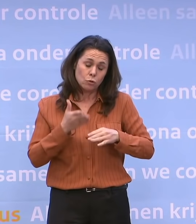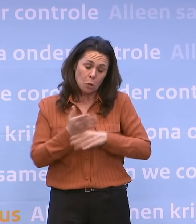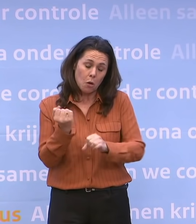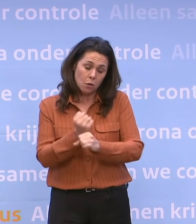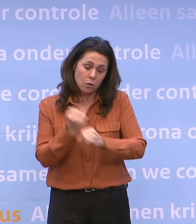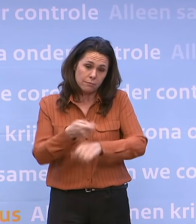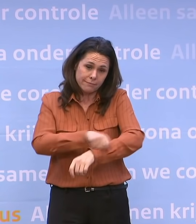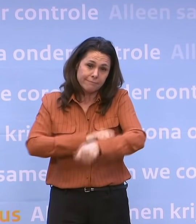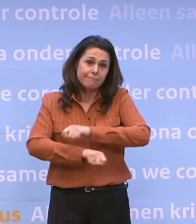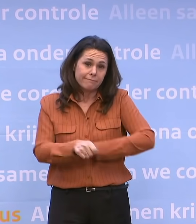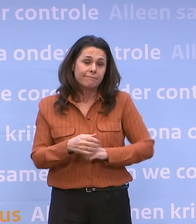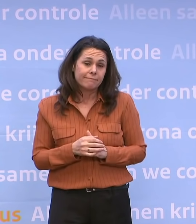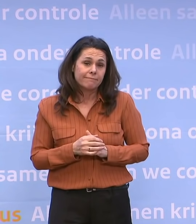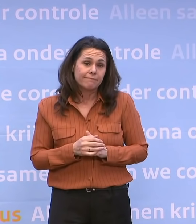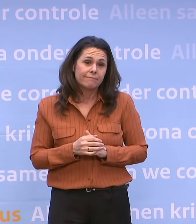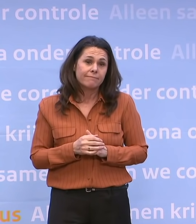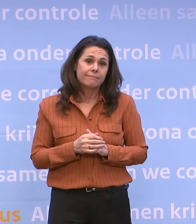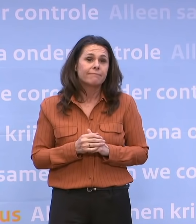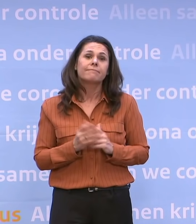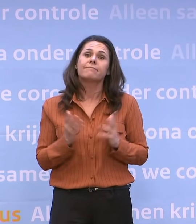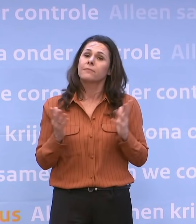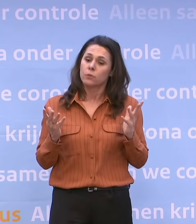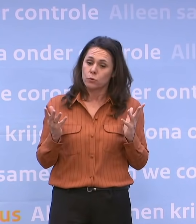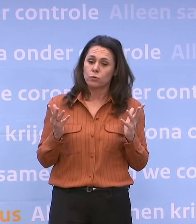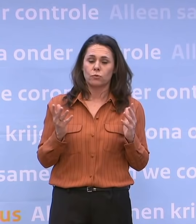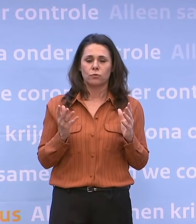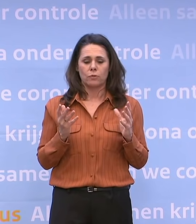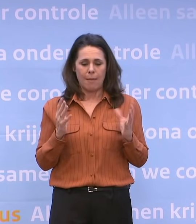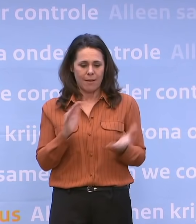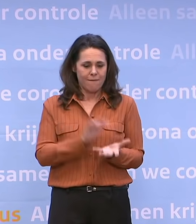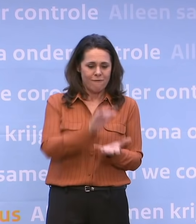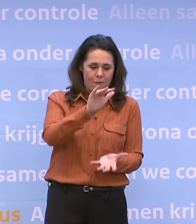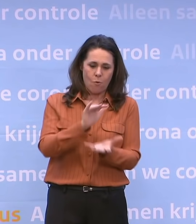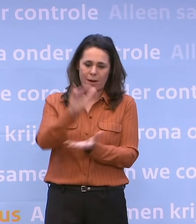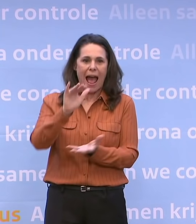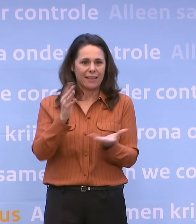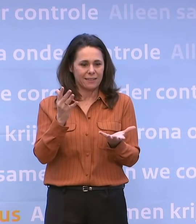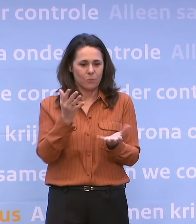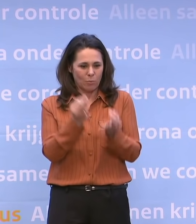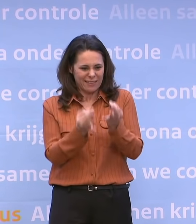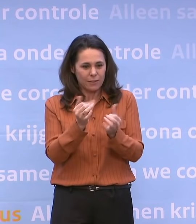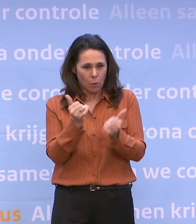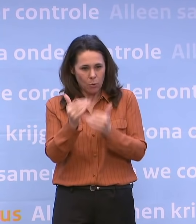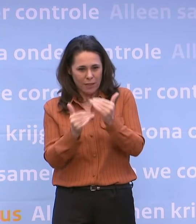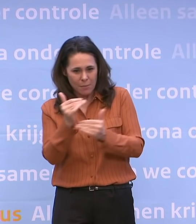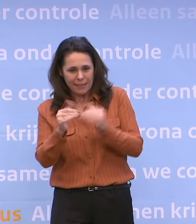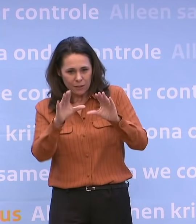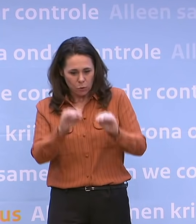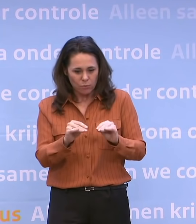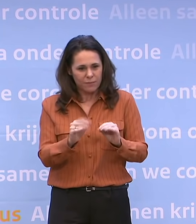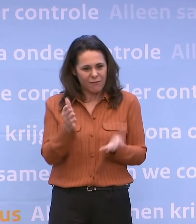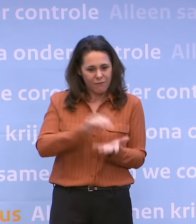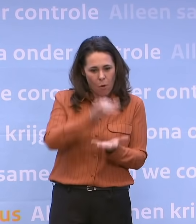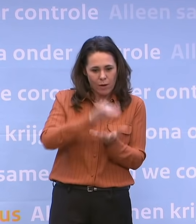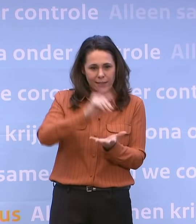Als we dat doen, ja, dat betekent natuurlijk ook dat voorraden zoals die beschikbaar zijn van al die middelen die je nodig hebt om die testen op een goede manier te doen, dat die voorraden